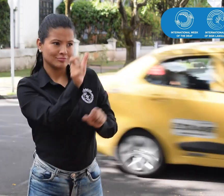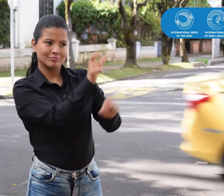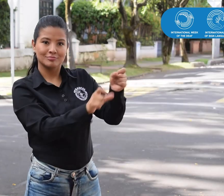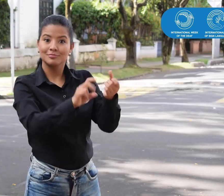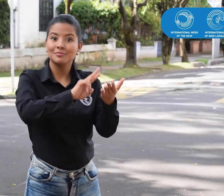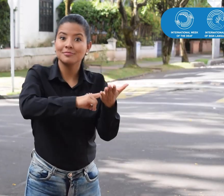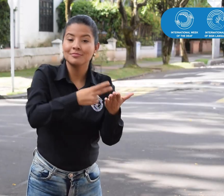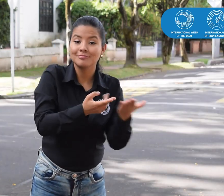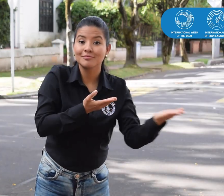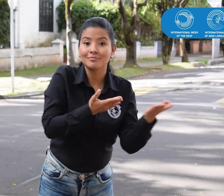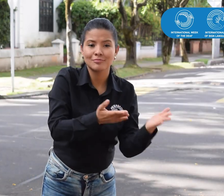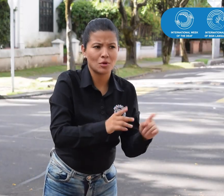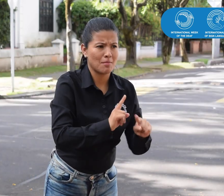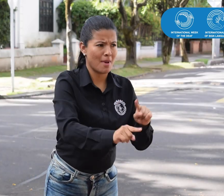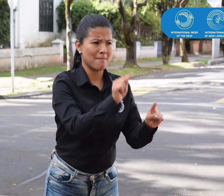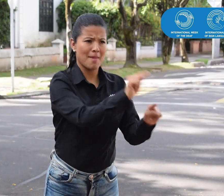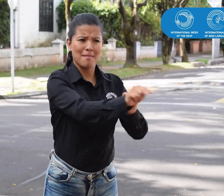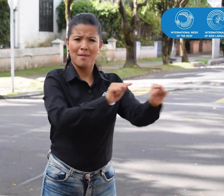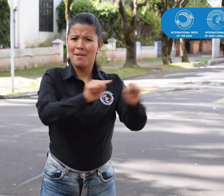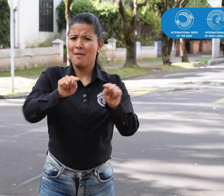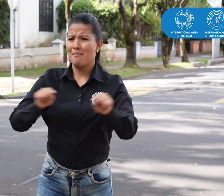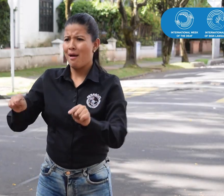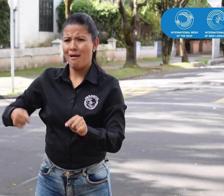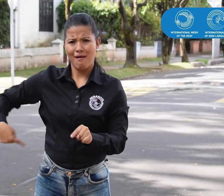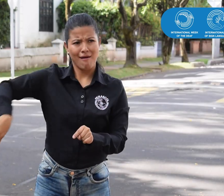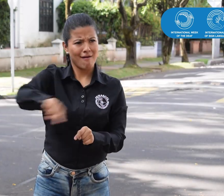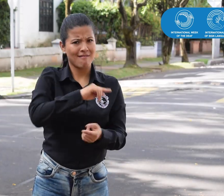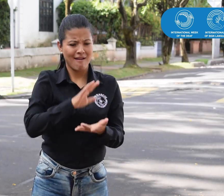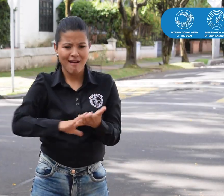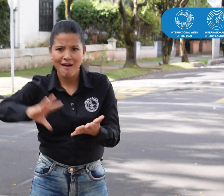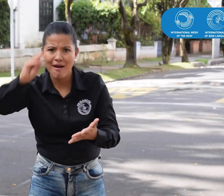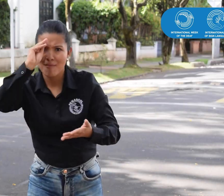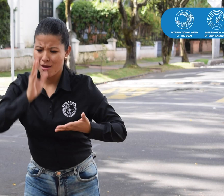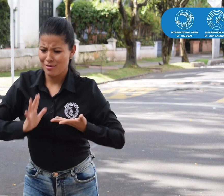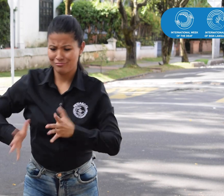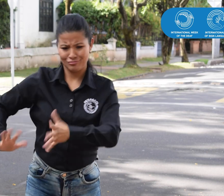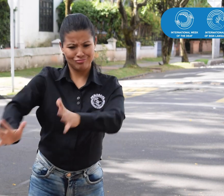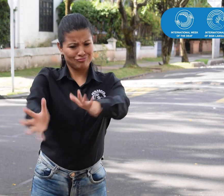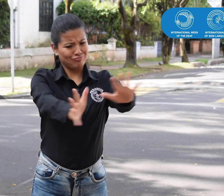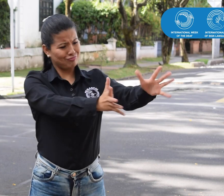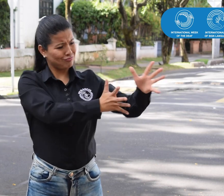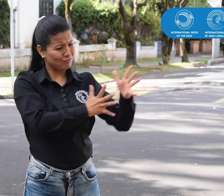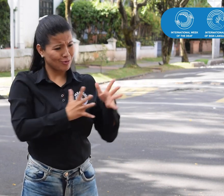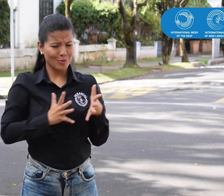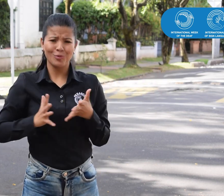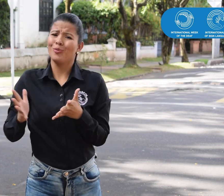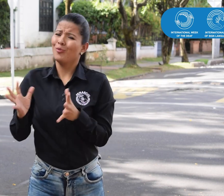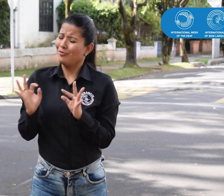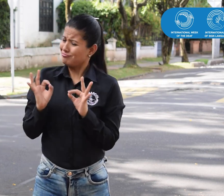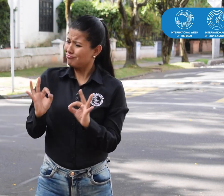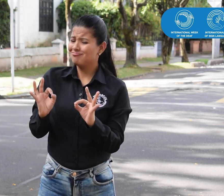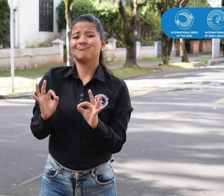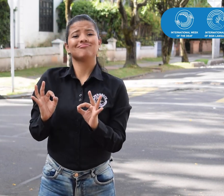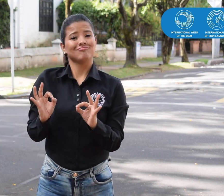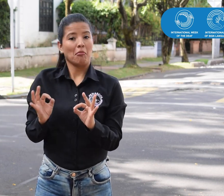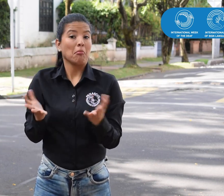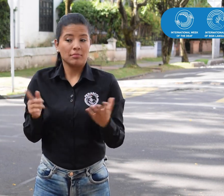servicios todos pueden aprender lengua de señas y señar en cualquier lugar pero hay que tener en